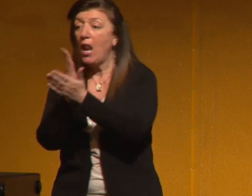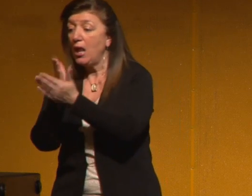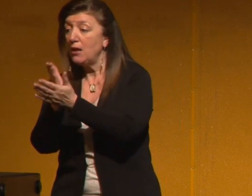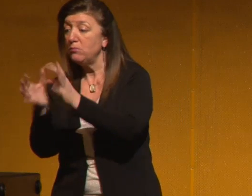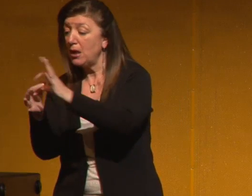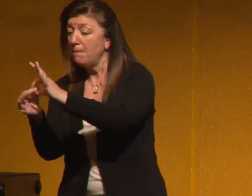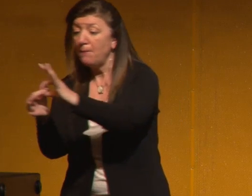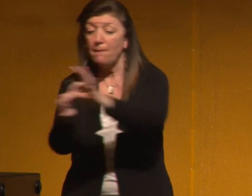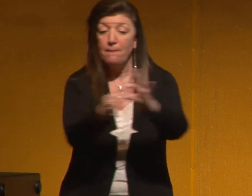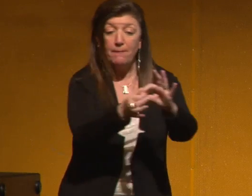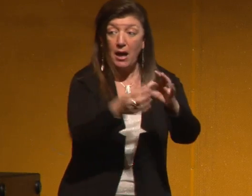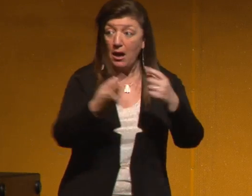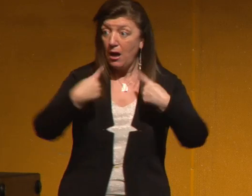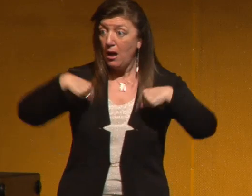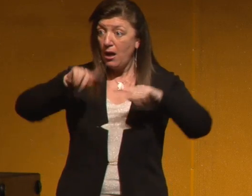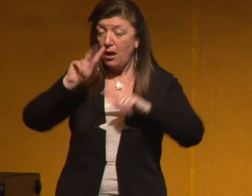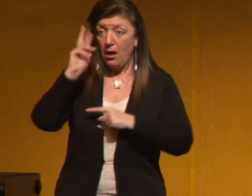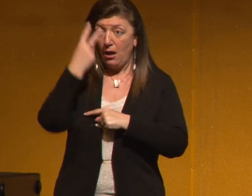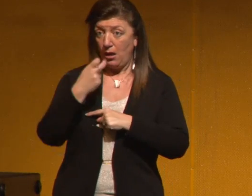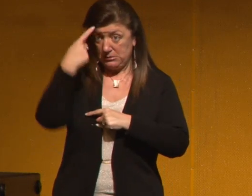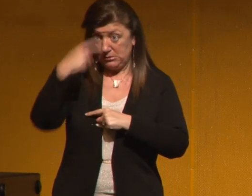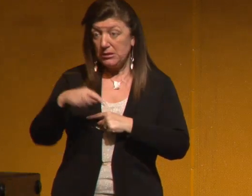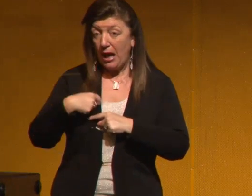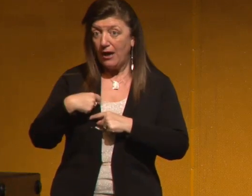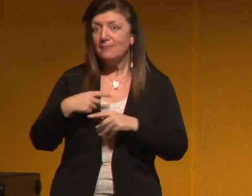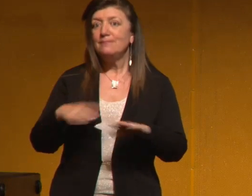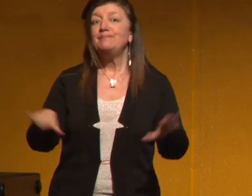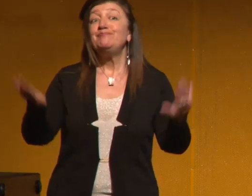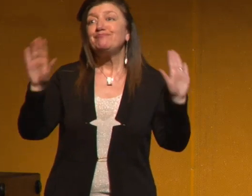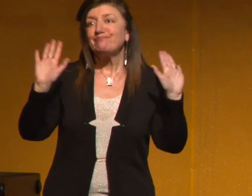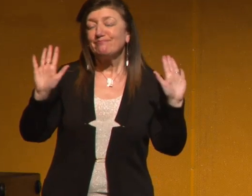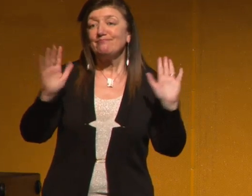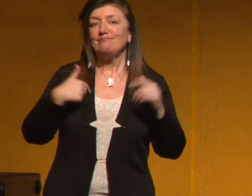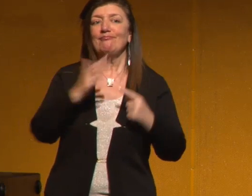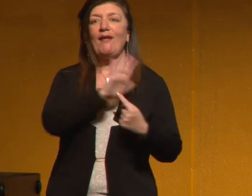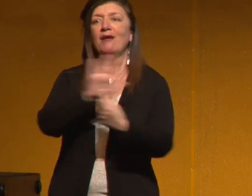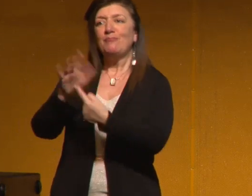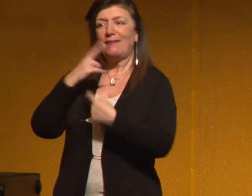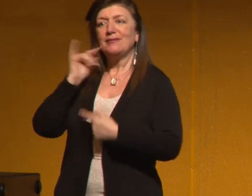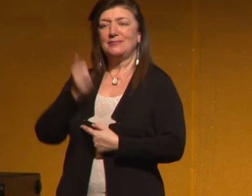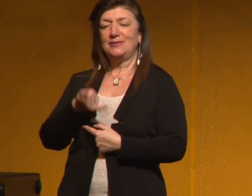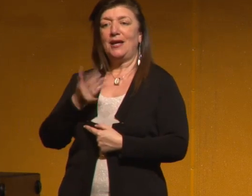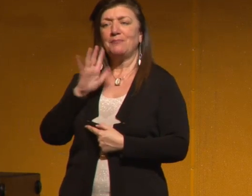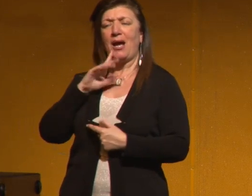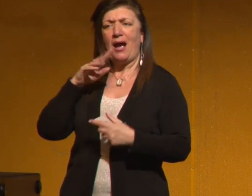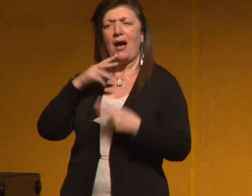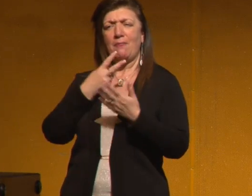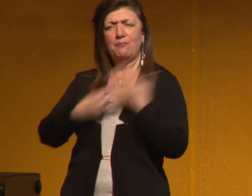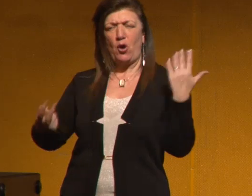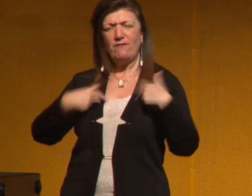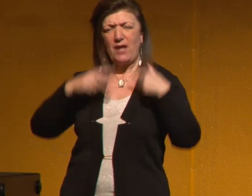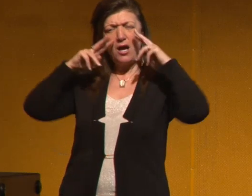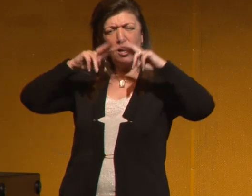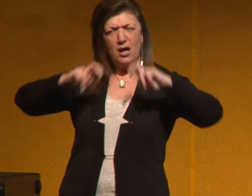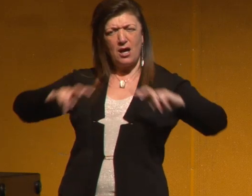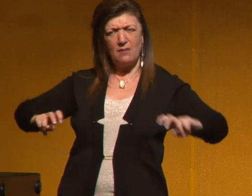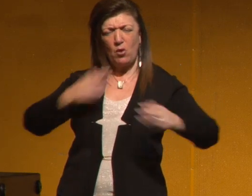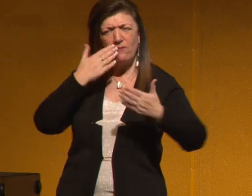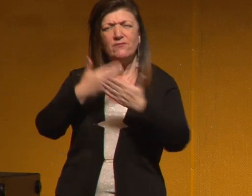apparentemente si sia per quel che riguarda la prima di domanda come per la seconda questione ma proviamo a guardare le cose più da